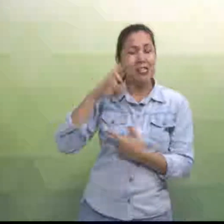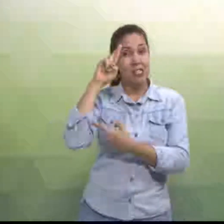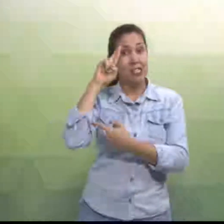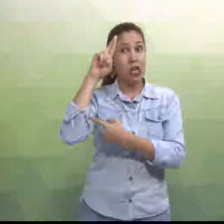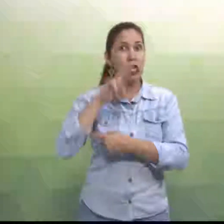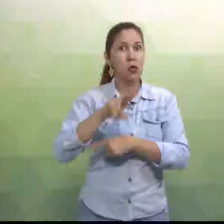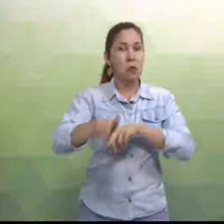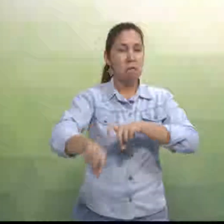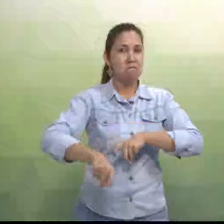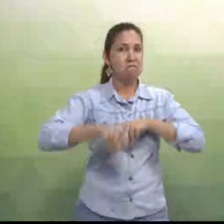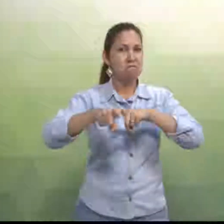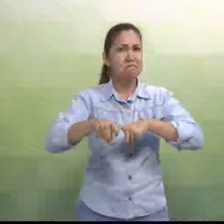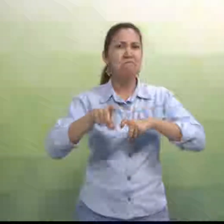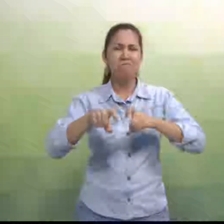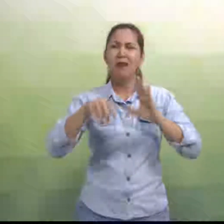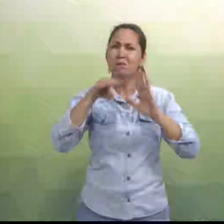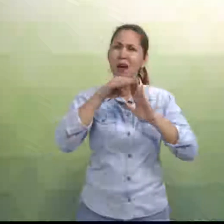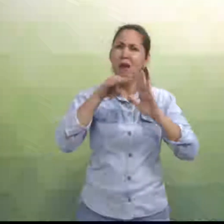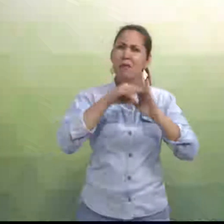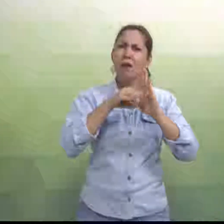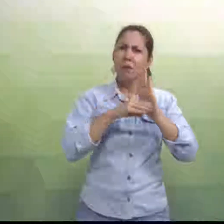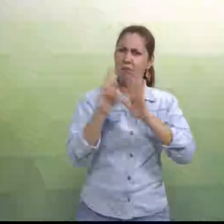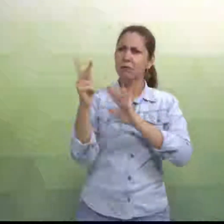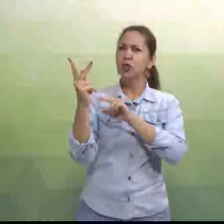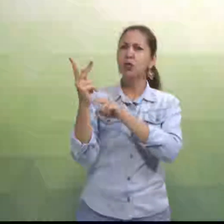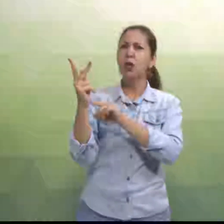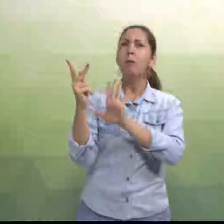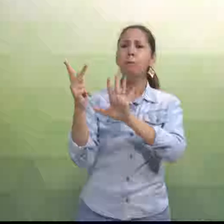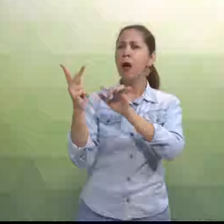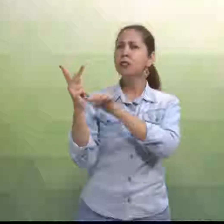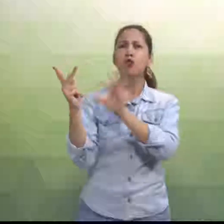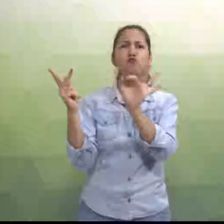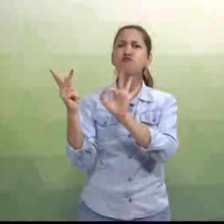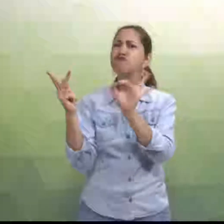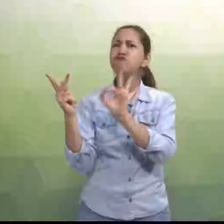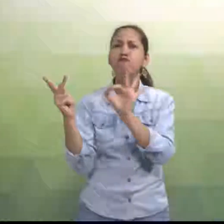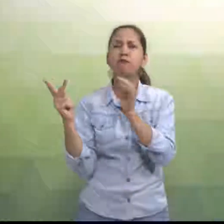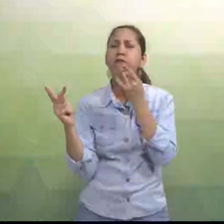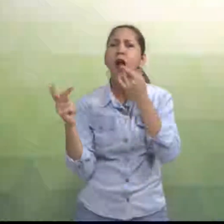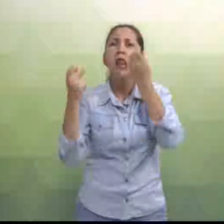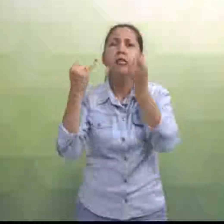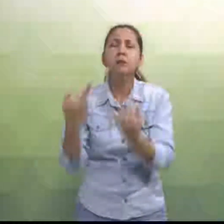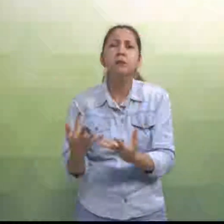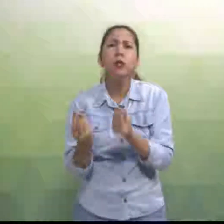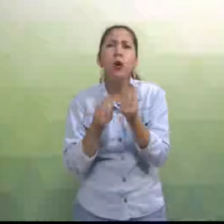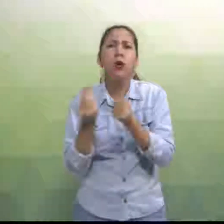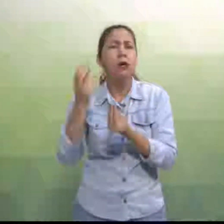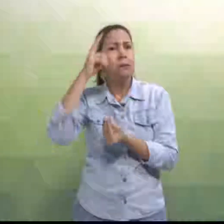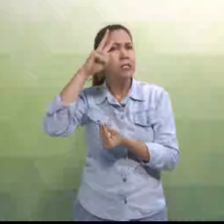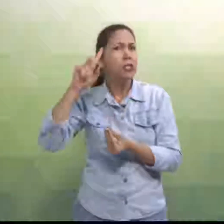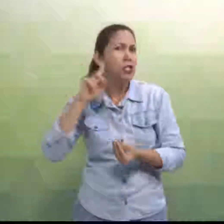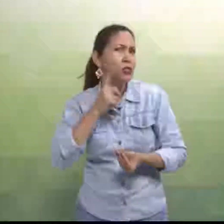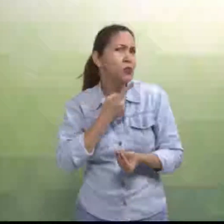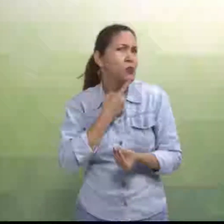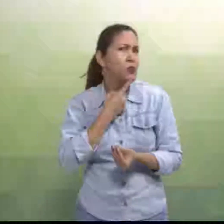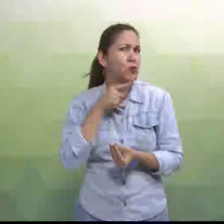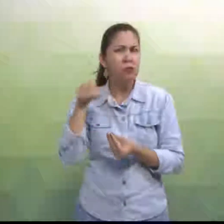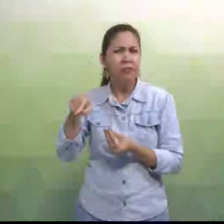a descoberta dos índios. Então percebo que são acontecimentos que retratam a